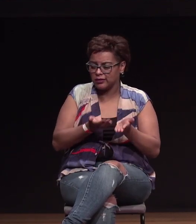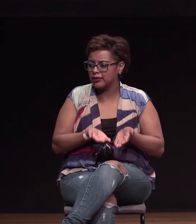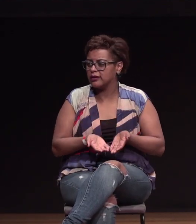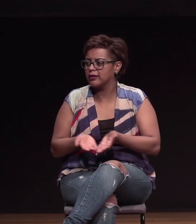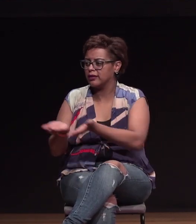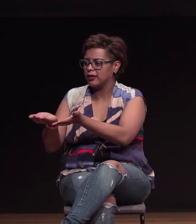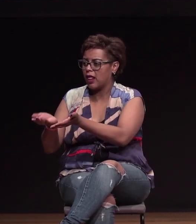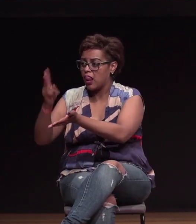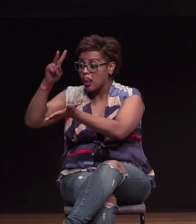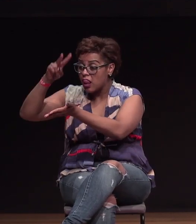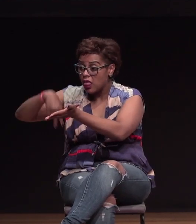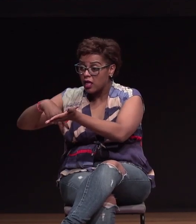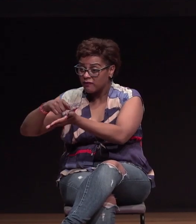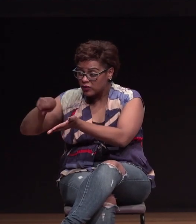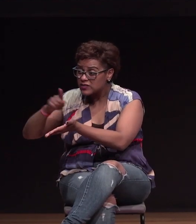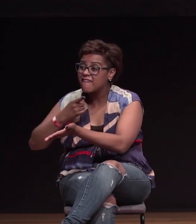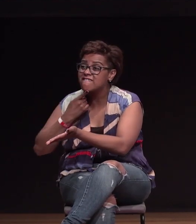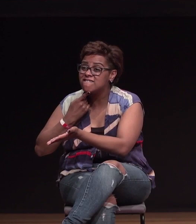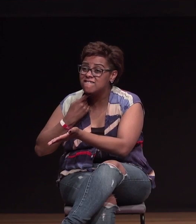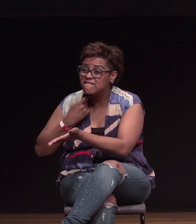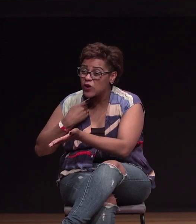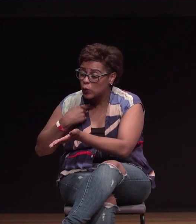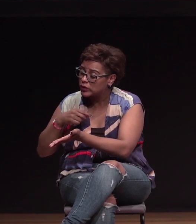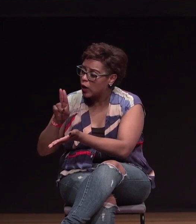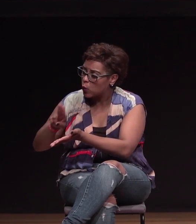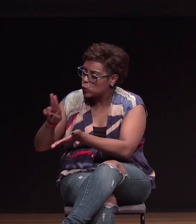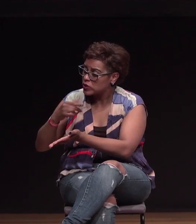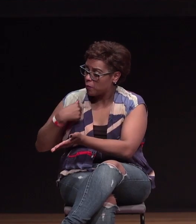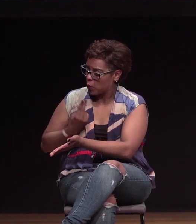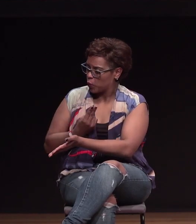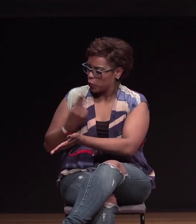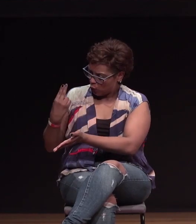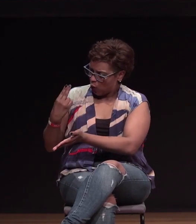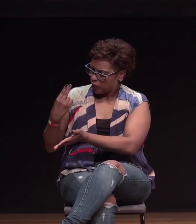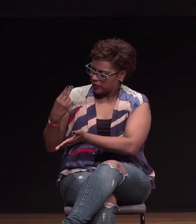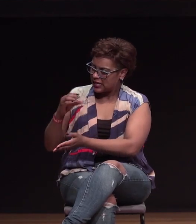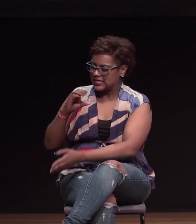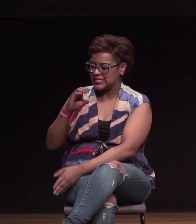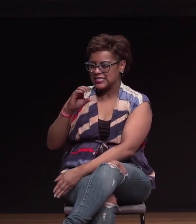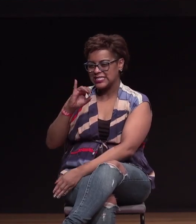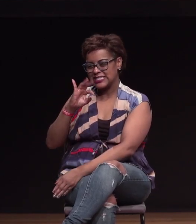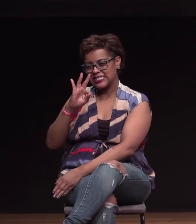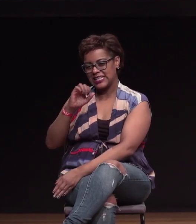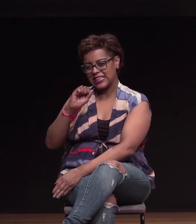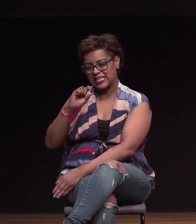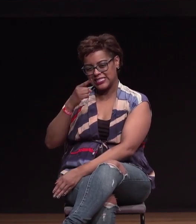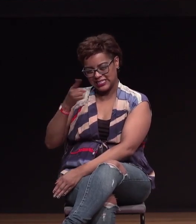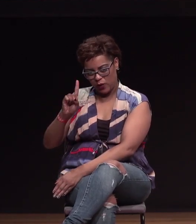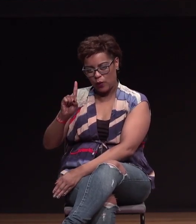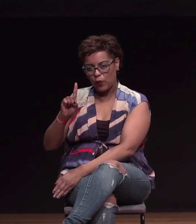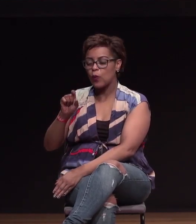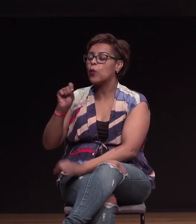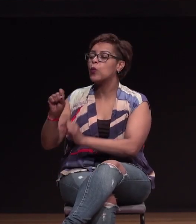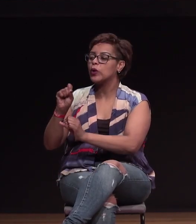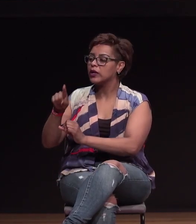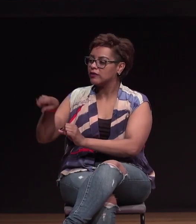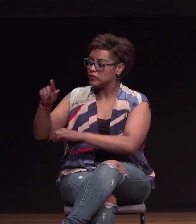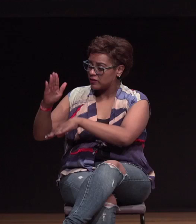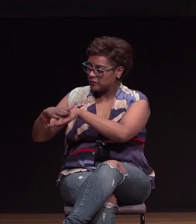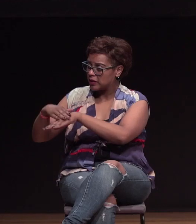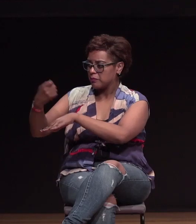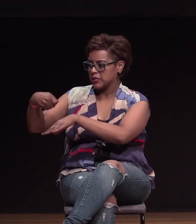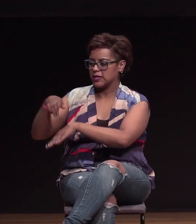no momento em que ele queira me citar, que seja importante para ele, né? Porque a gente está nessa fase da história,